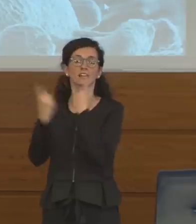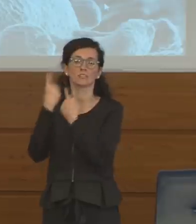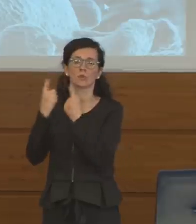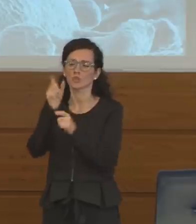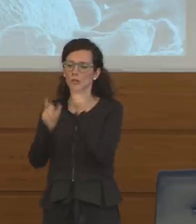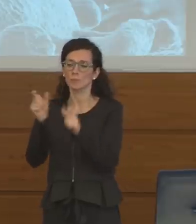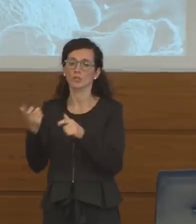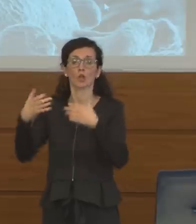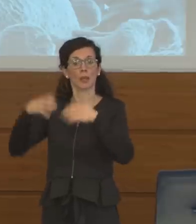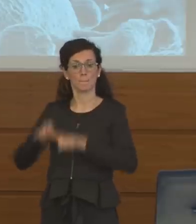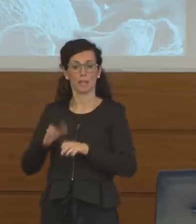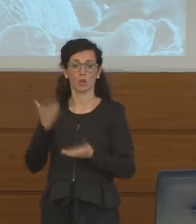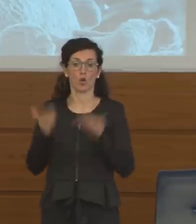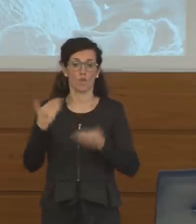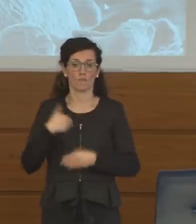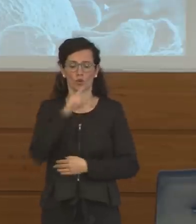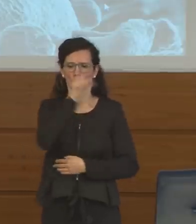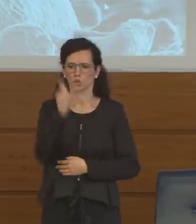rispetto a noi. L'esempio...